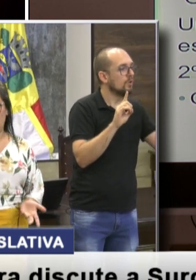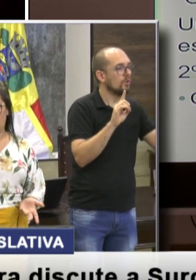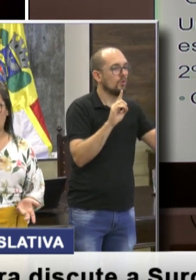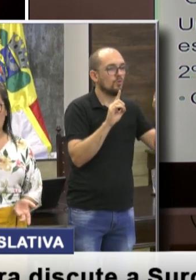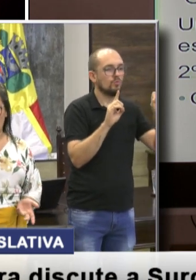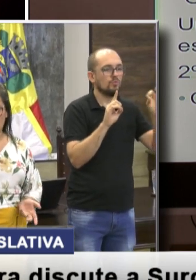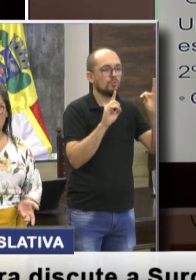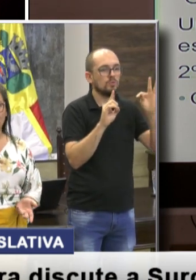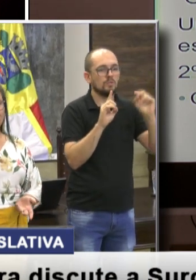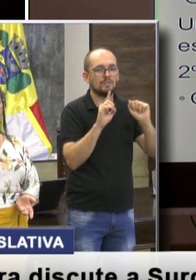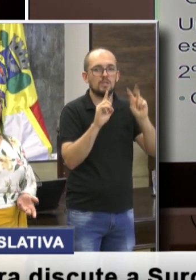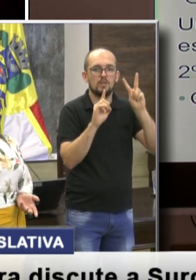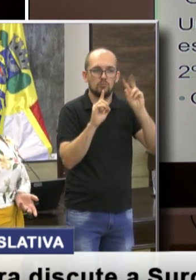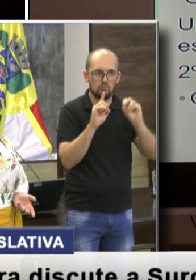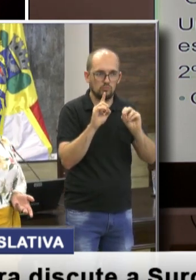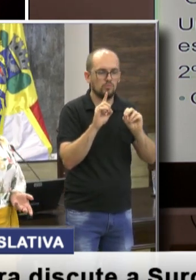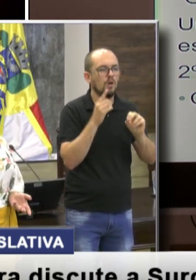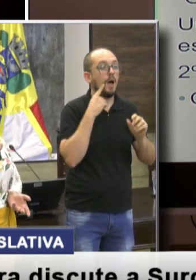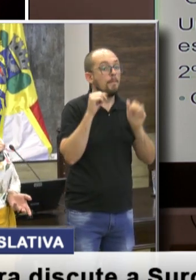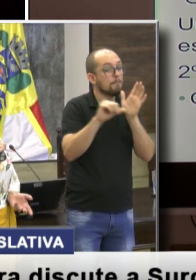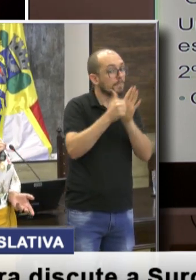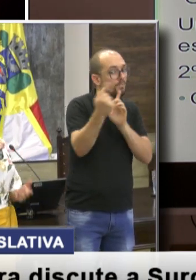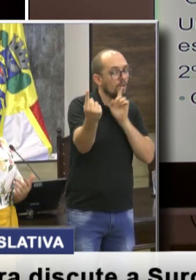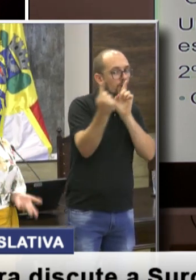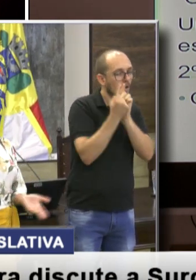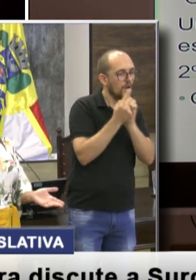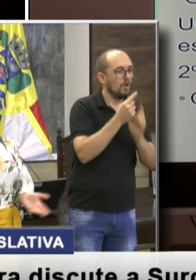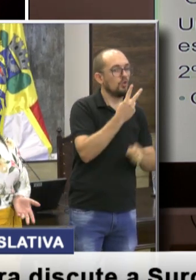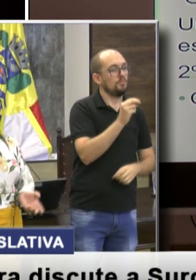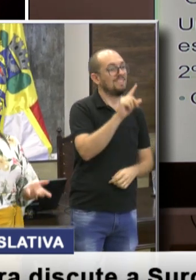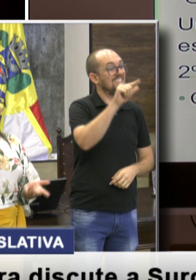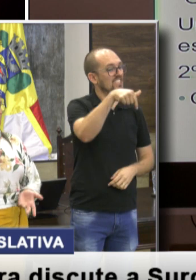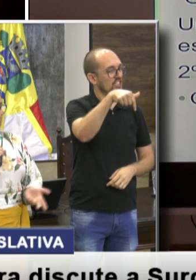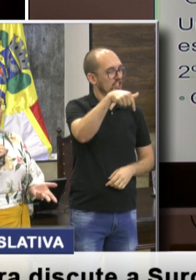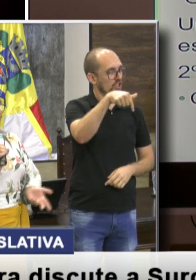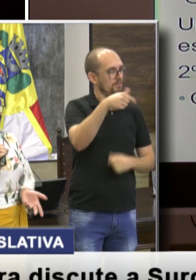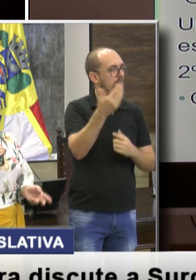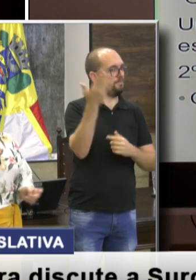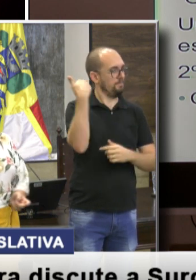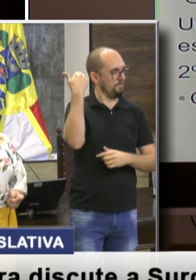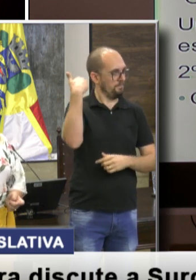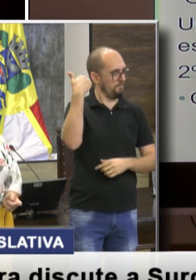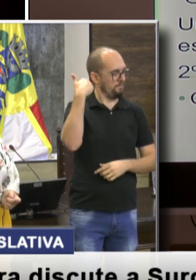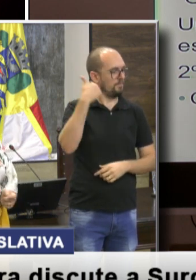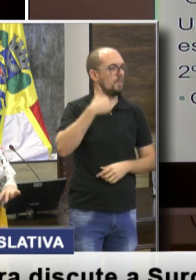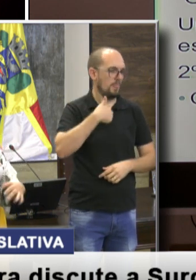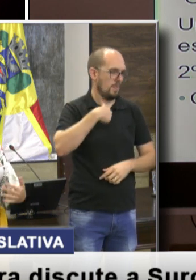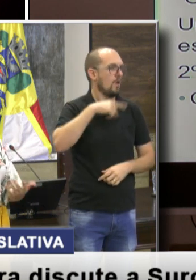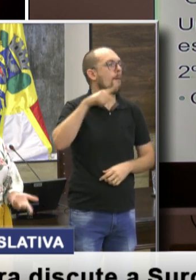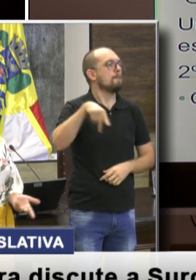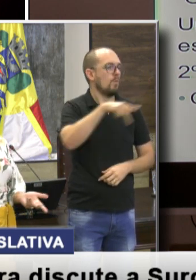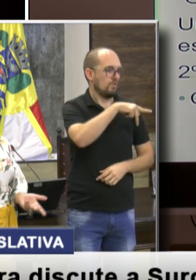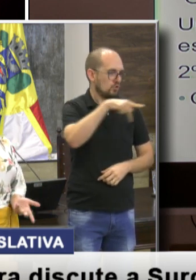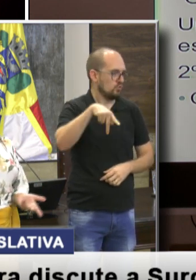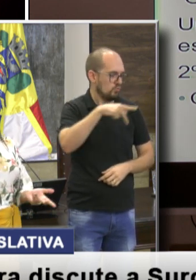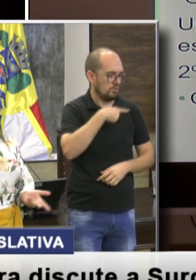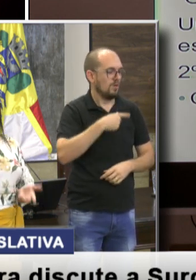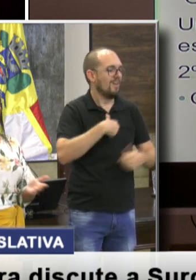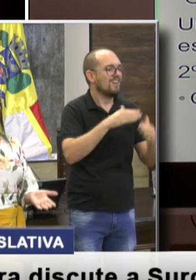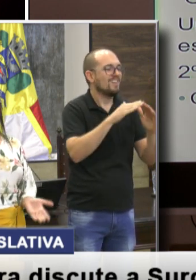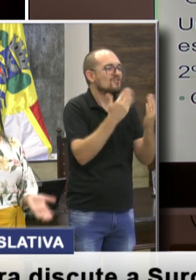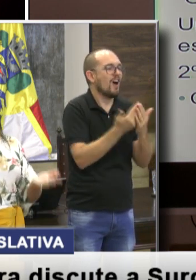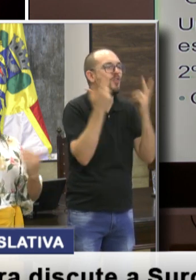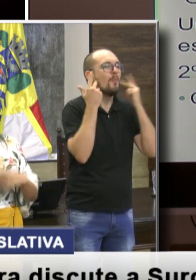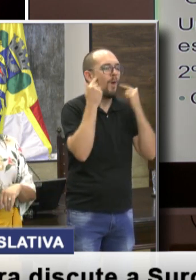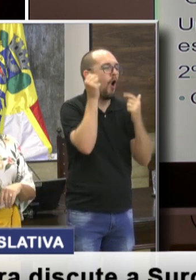nosso primeiro encontro. E o que eu vi? Então, eu sou professora concursada no município de Jundiaí, tenho uma sala de aula regular, mas